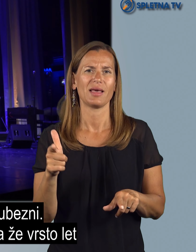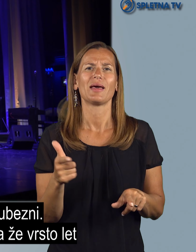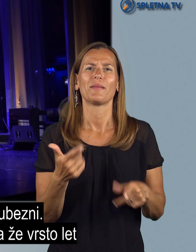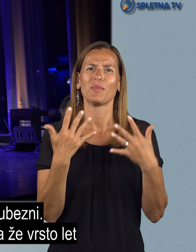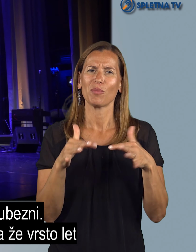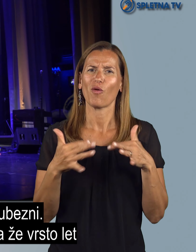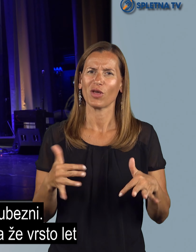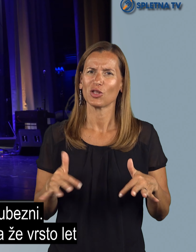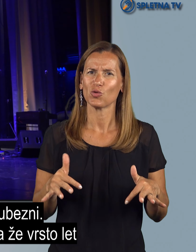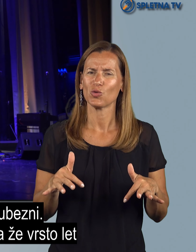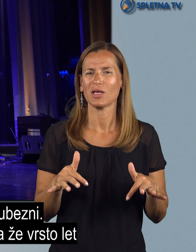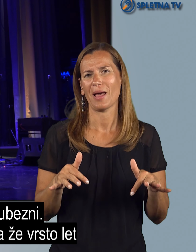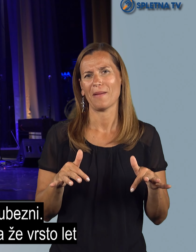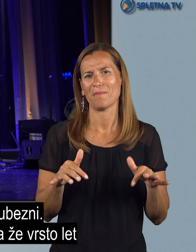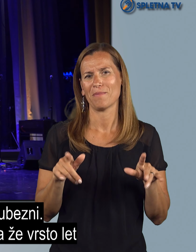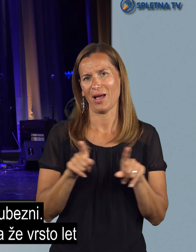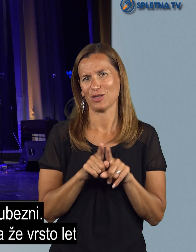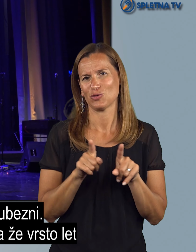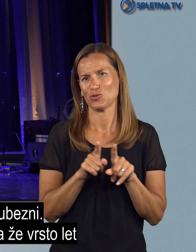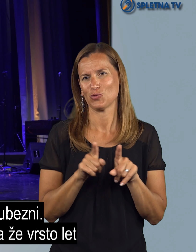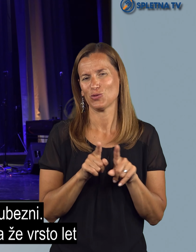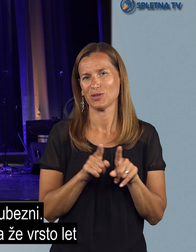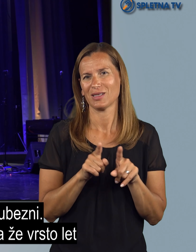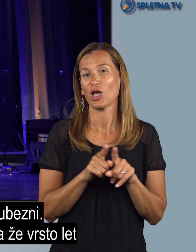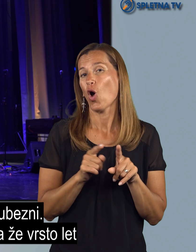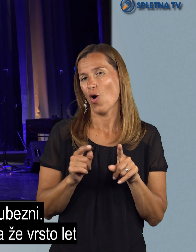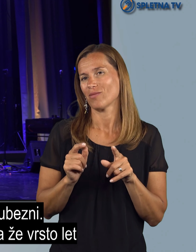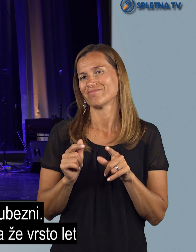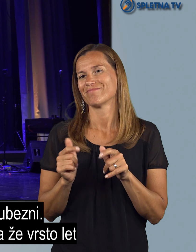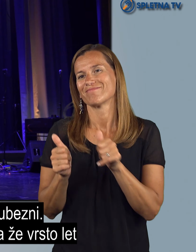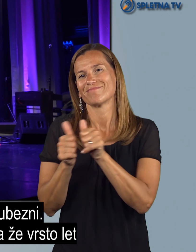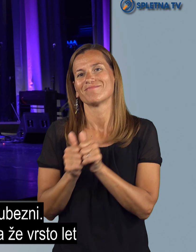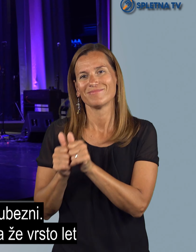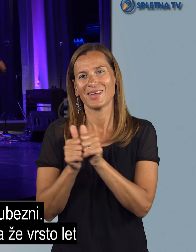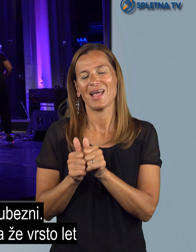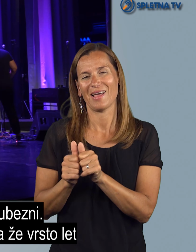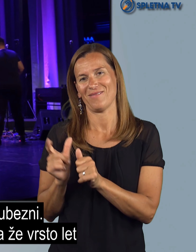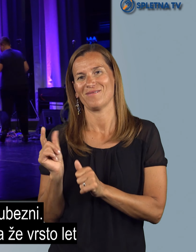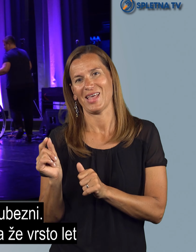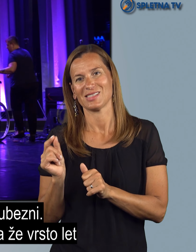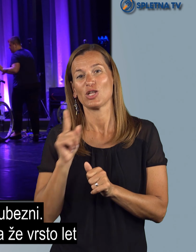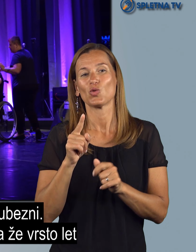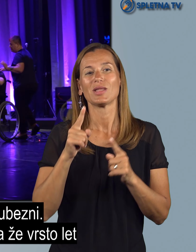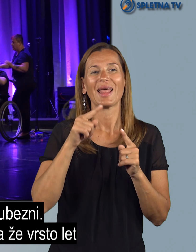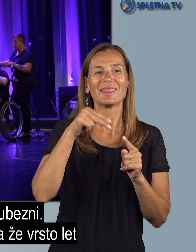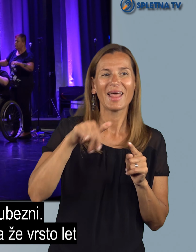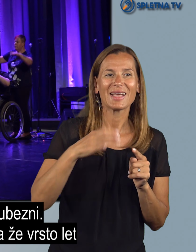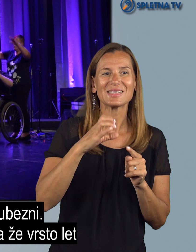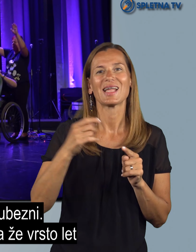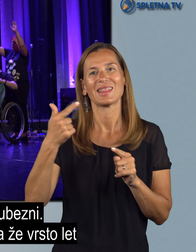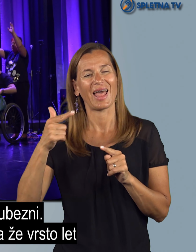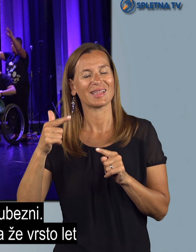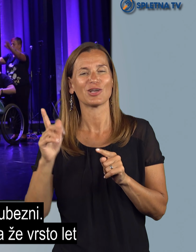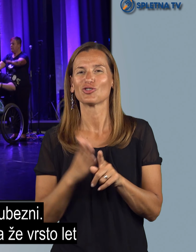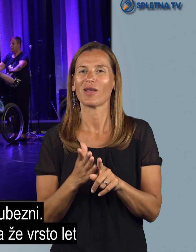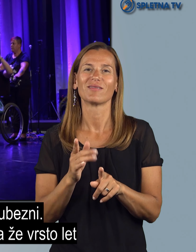o ljubezni, tudi Nejc in Tajda sta že vrsto let srečno zaljubljena in predstavljen je